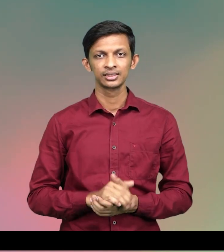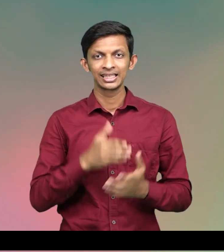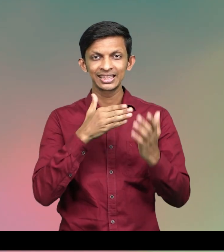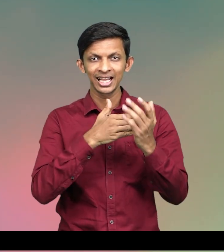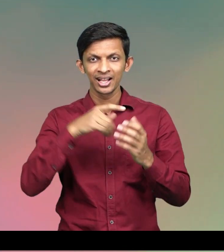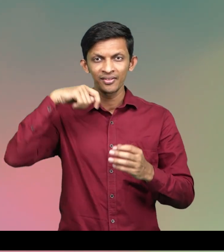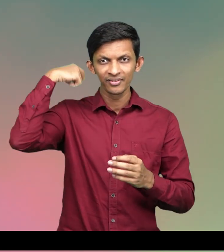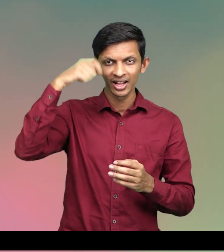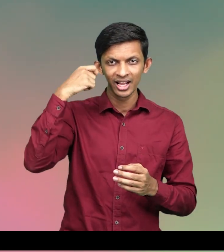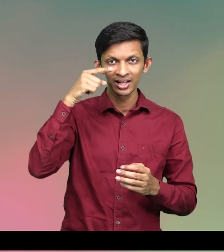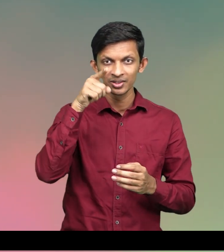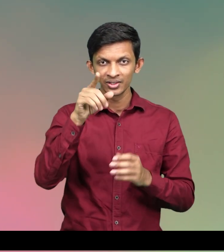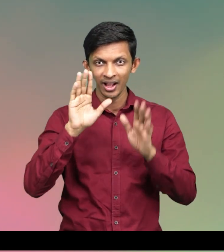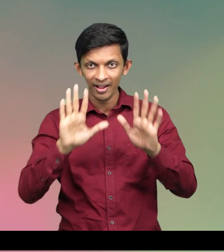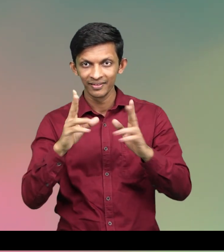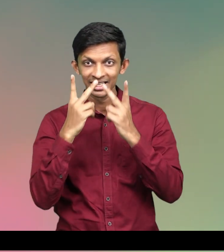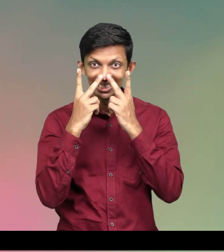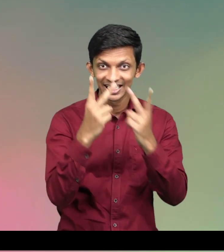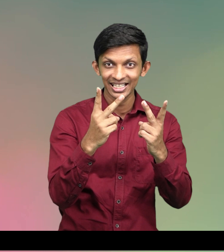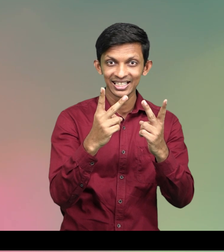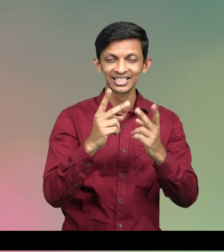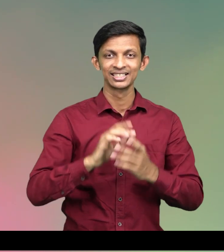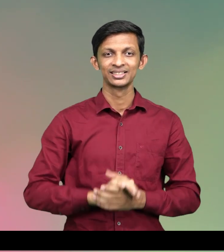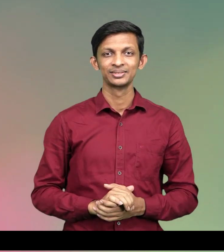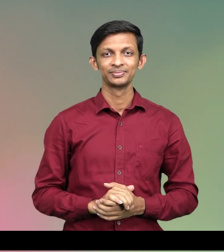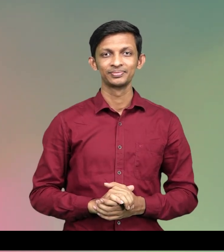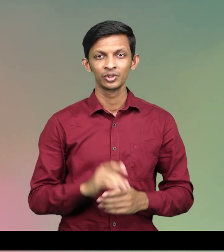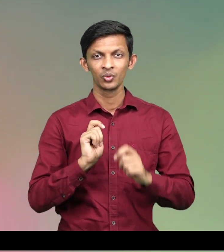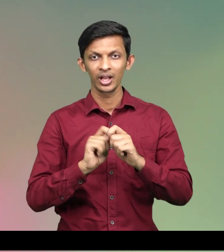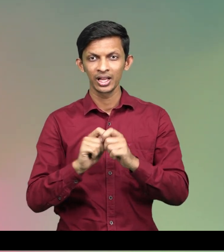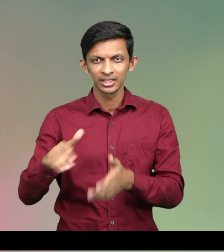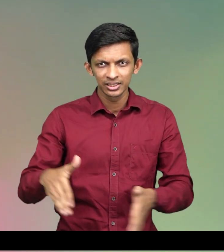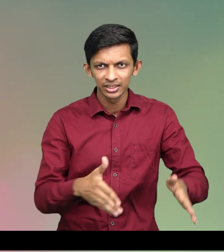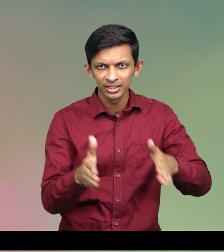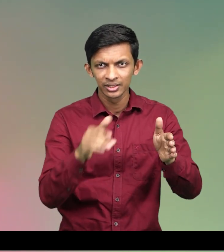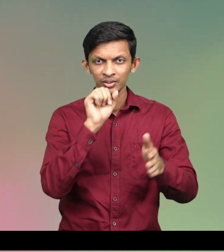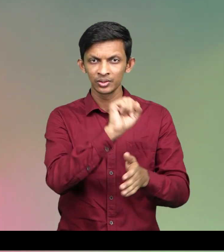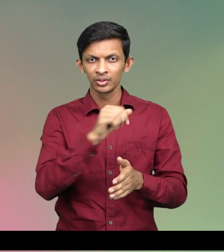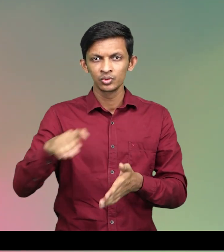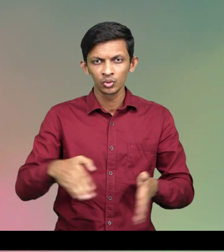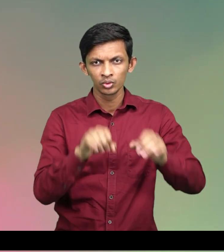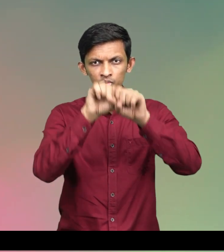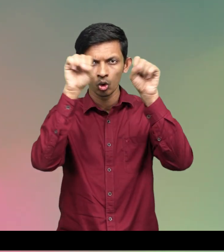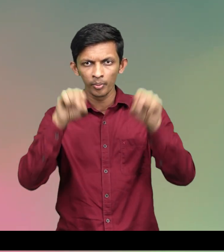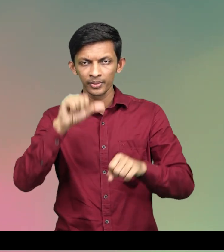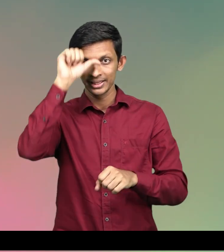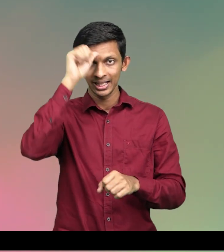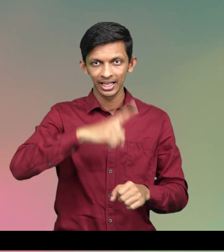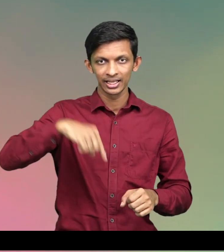కాబట్టి ఈ వీడియోలో మీరు చూశారు నది పని మరియు భారతదేశం యొక్క నదీ